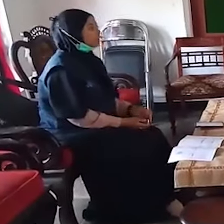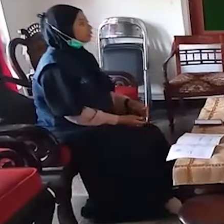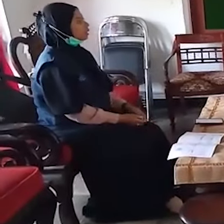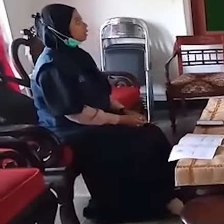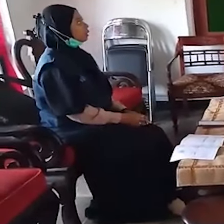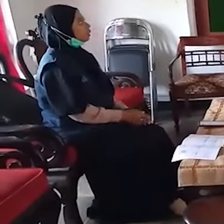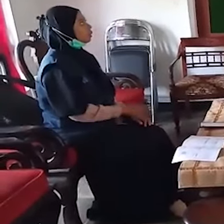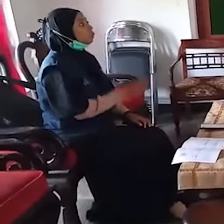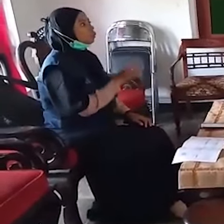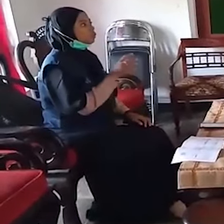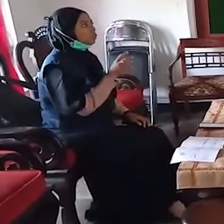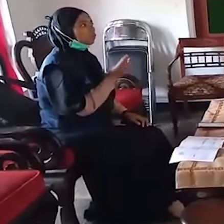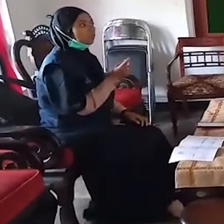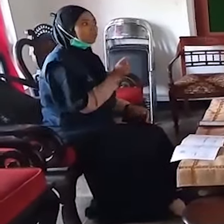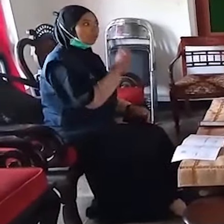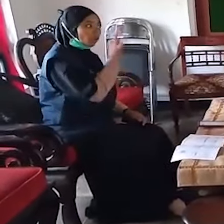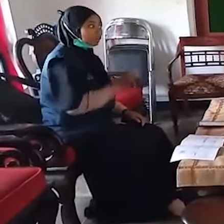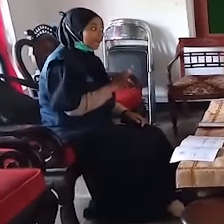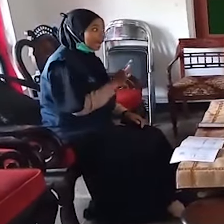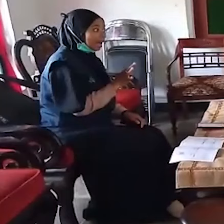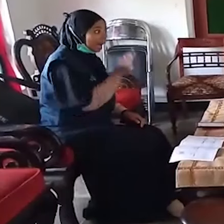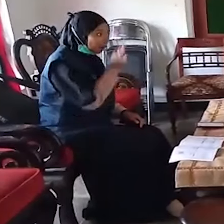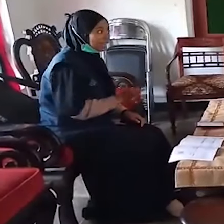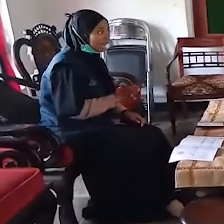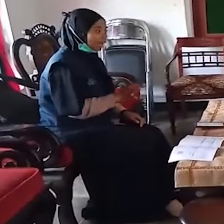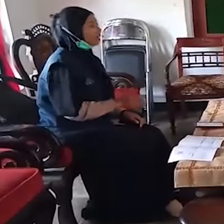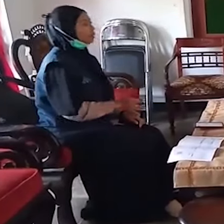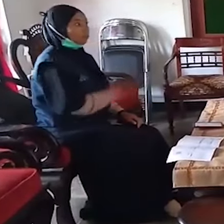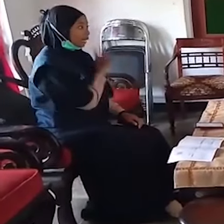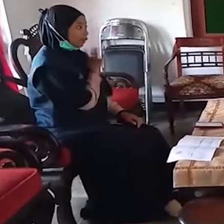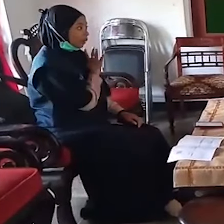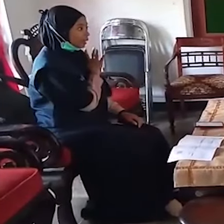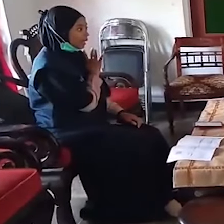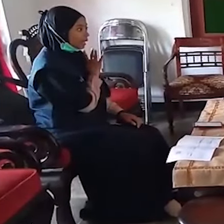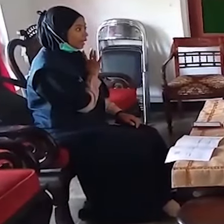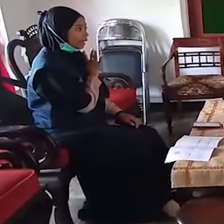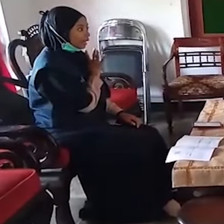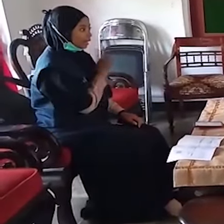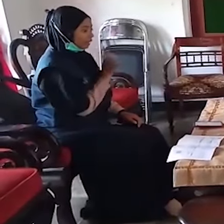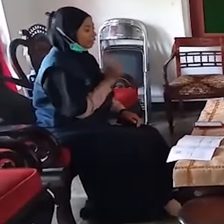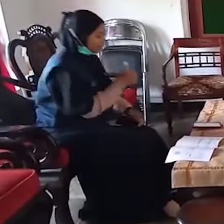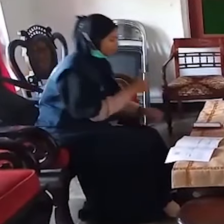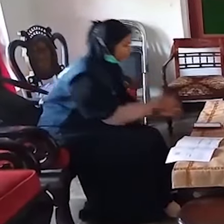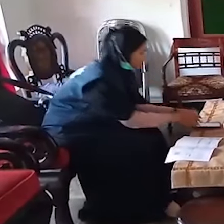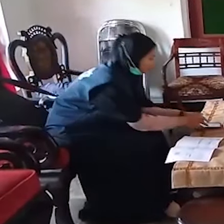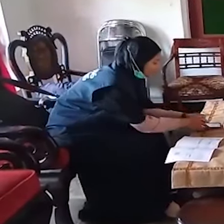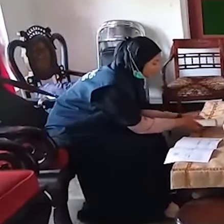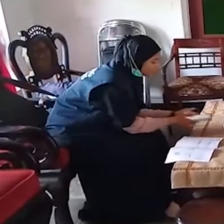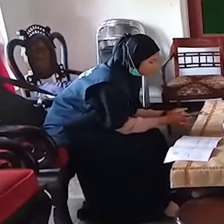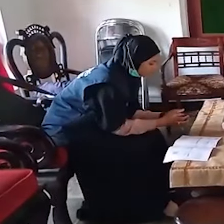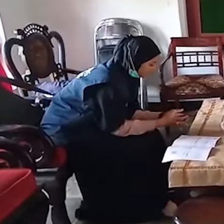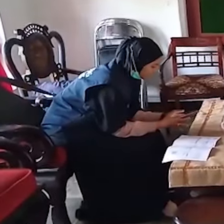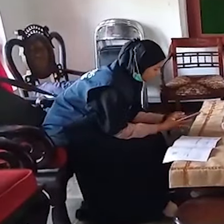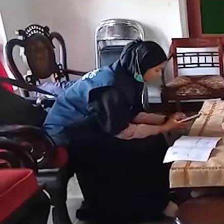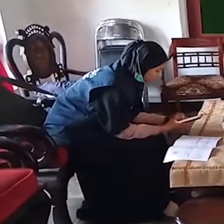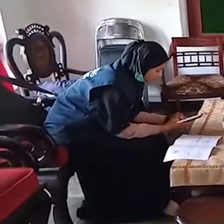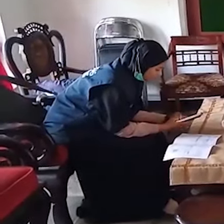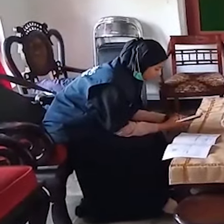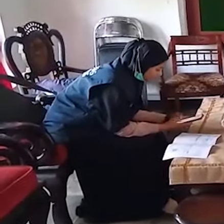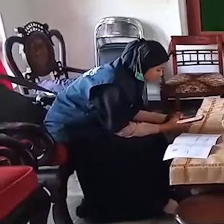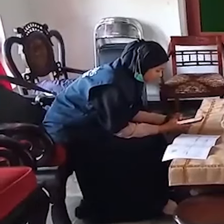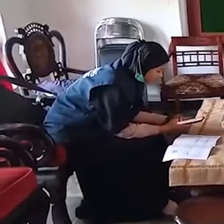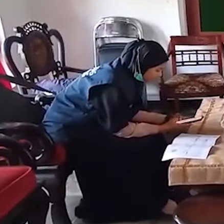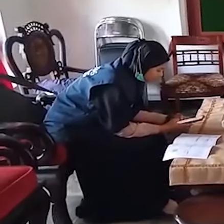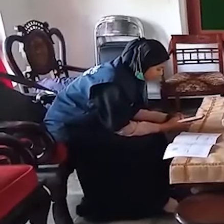Sudah, tapi belum lancar. Ada beberapa hal yang memang nggak ngerti isyaratnya. Karena kan tadi memang sebagian besar obrolan masih